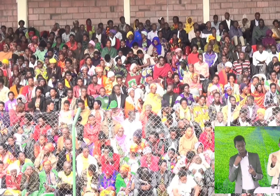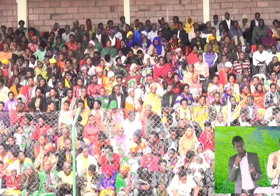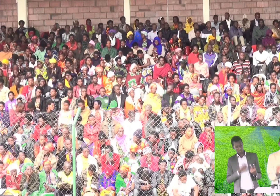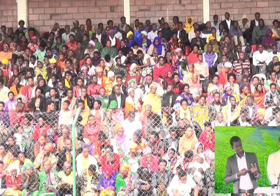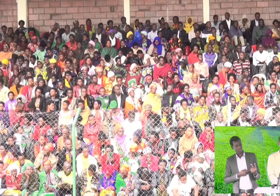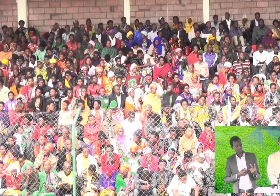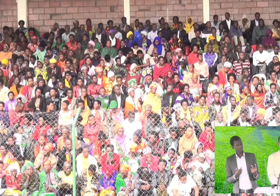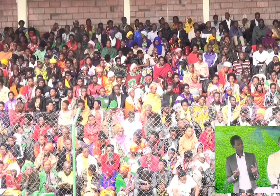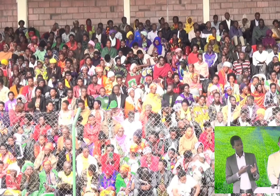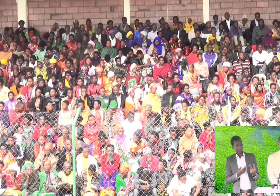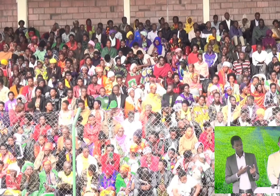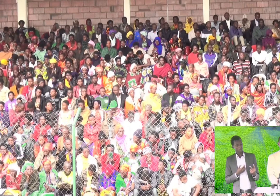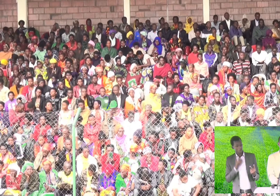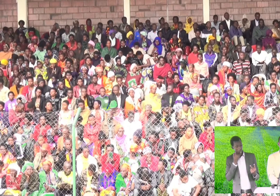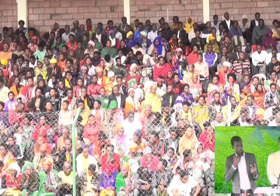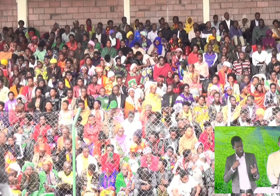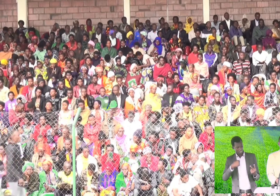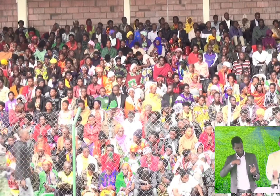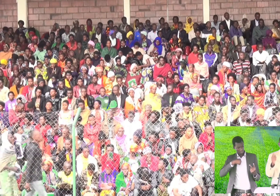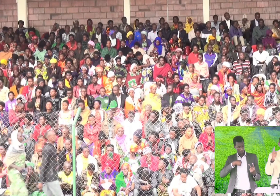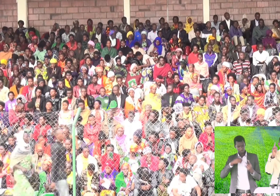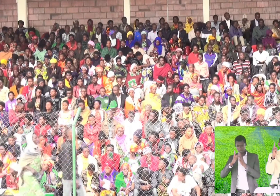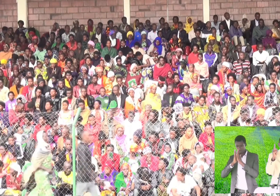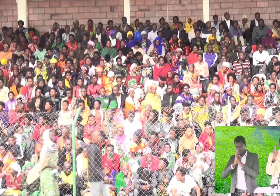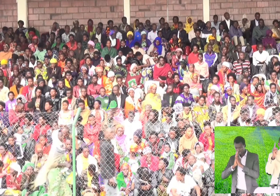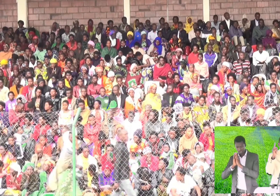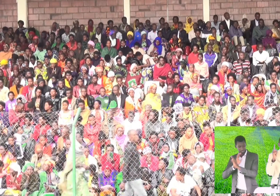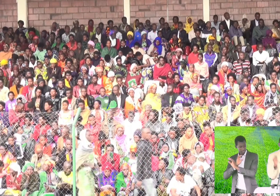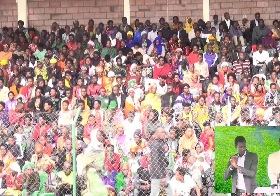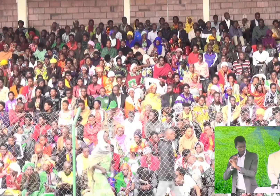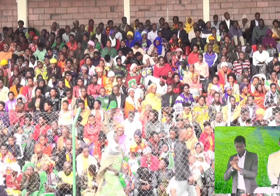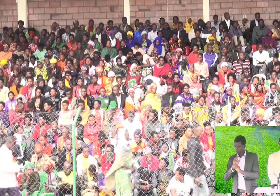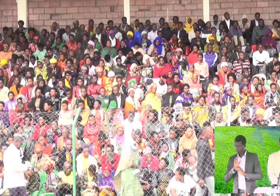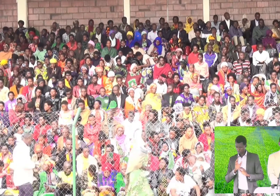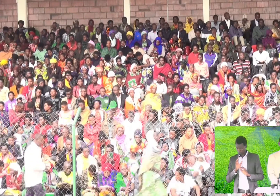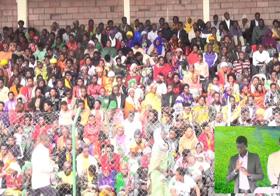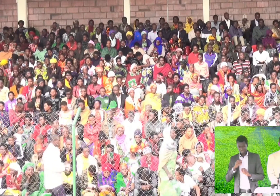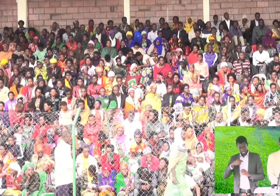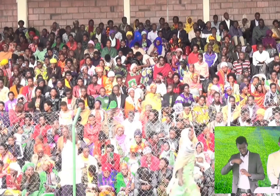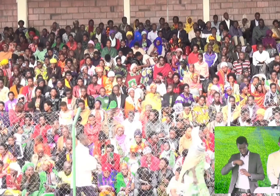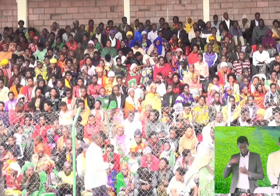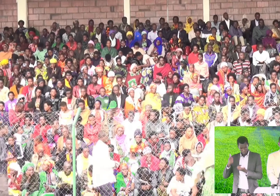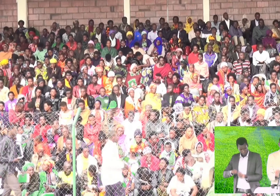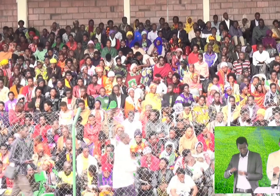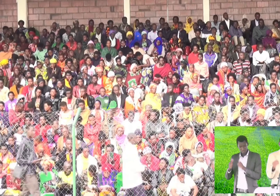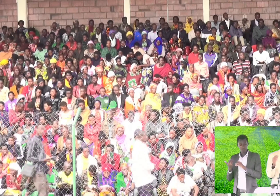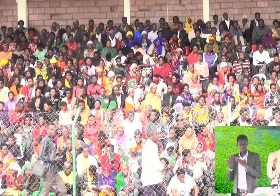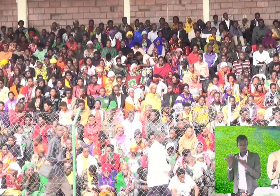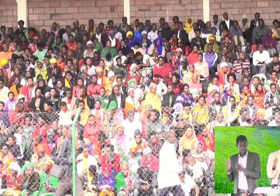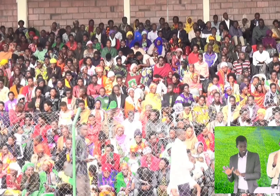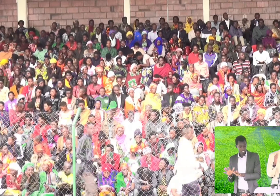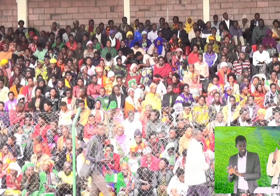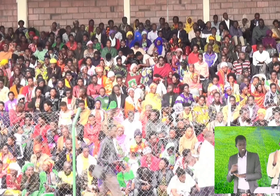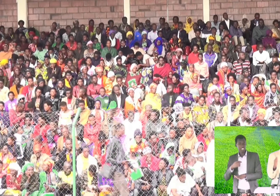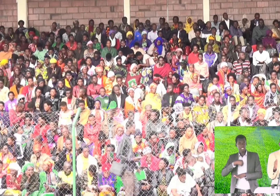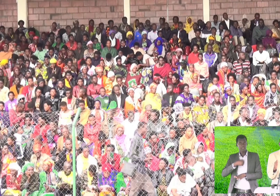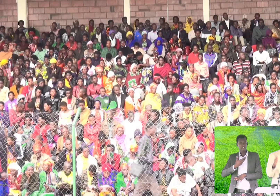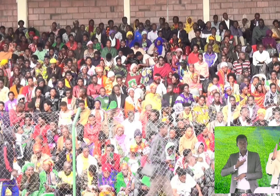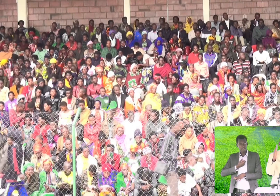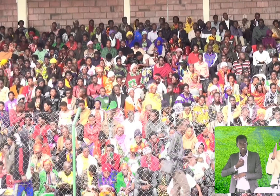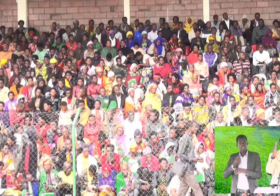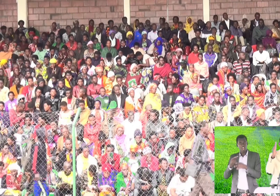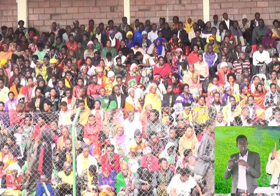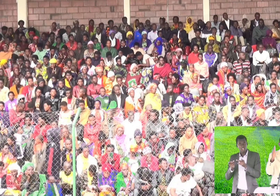njyewe narabatijwe njyewe mfite aho nsengera ndetse amahame y'idini